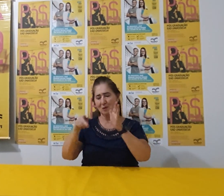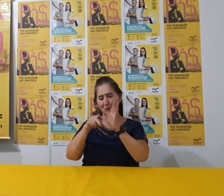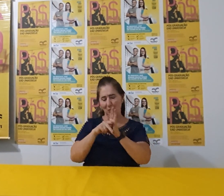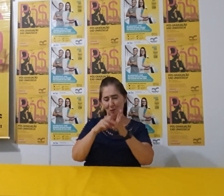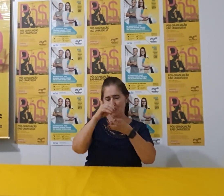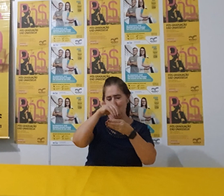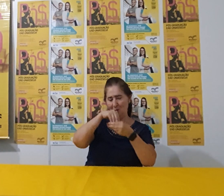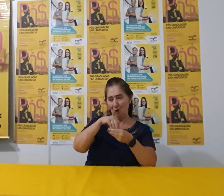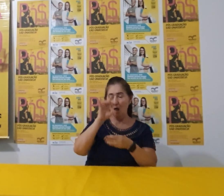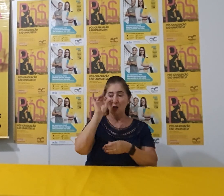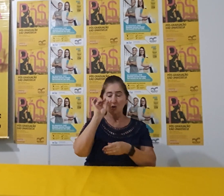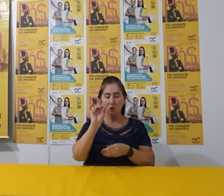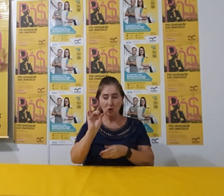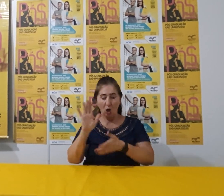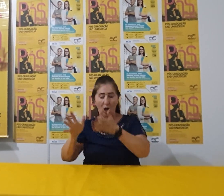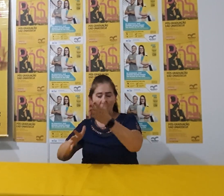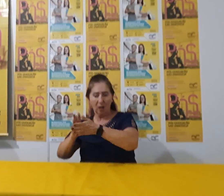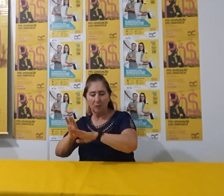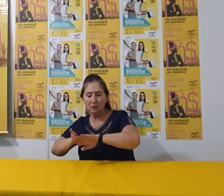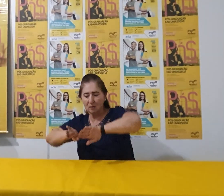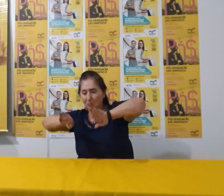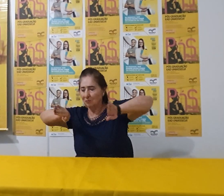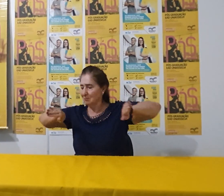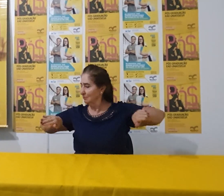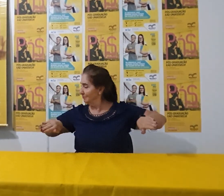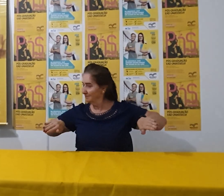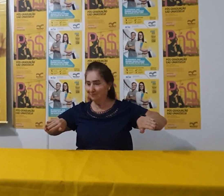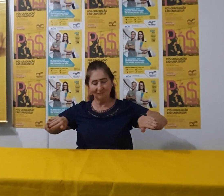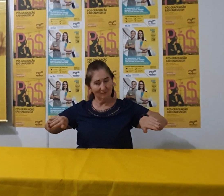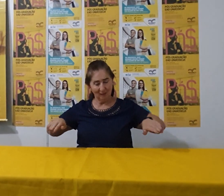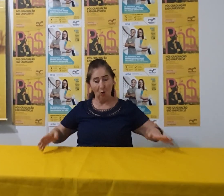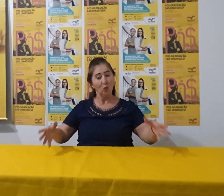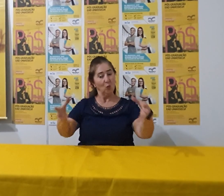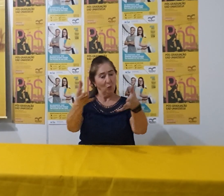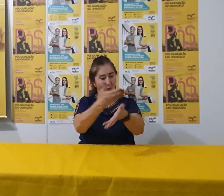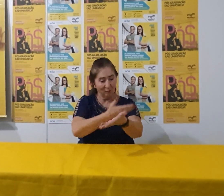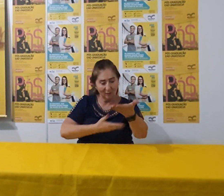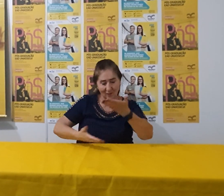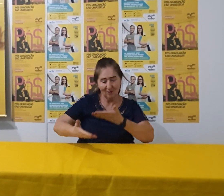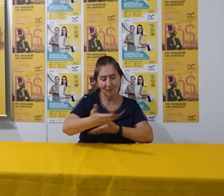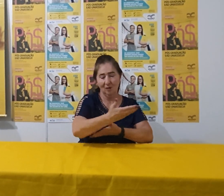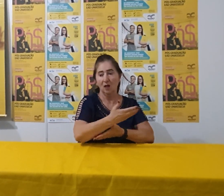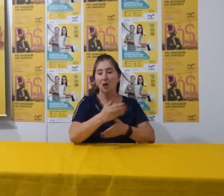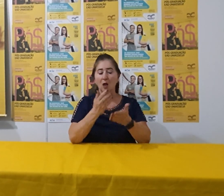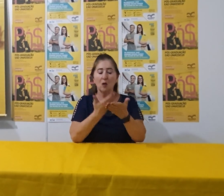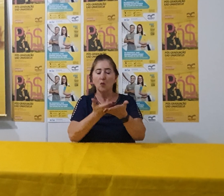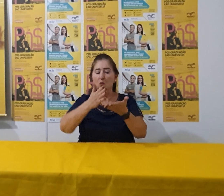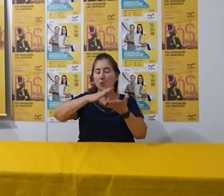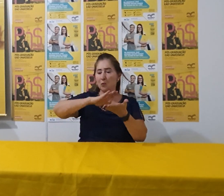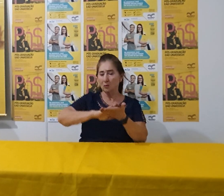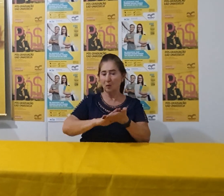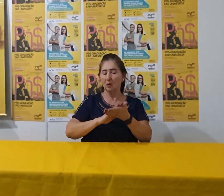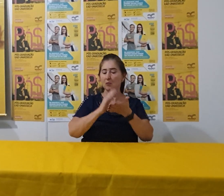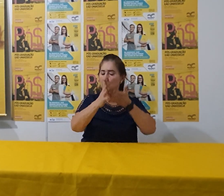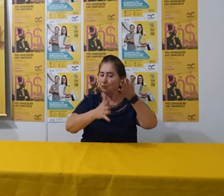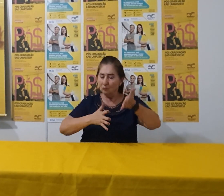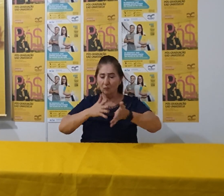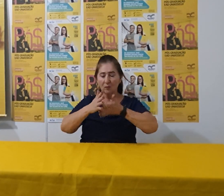usada isoladamente. Sendo assim, o papel do tradutor e intérprete de Libras na